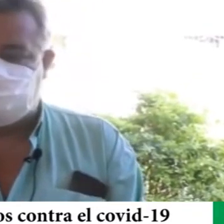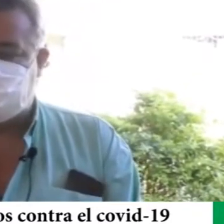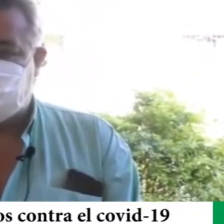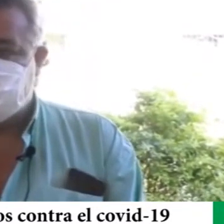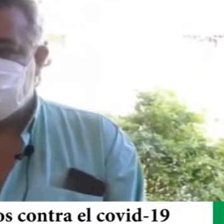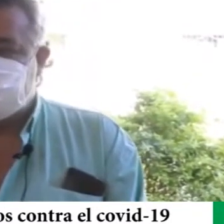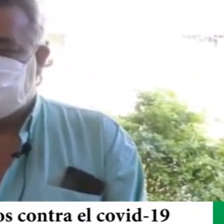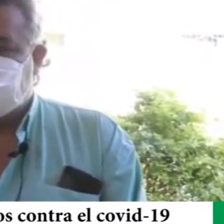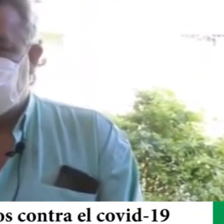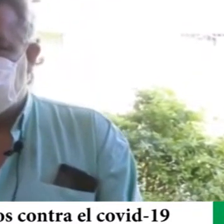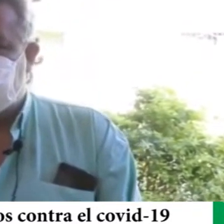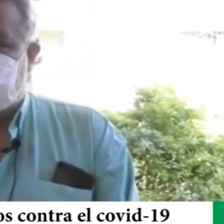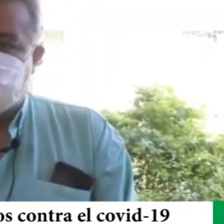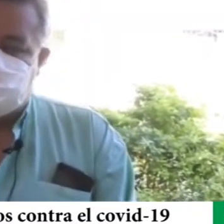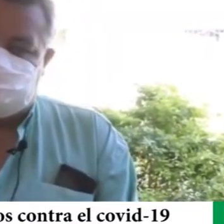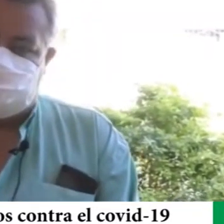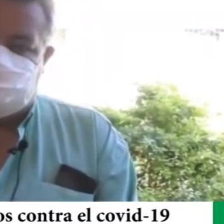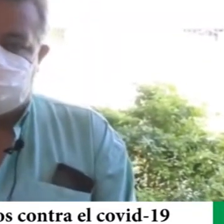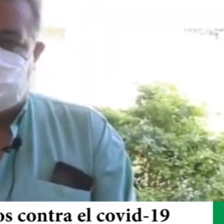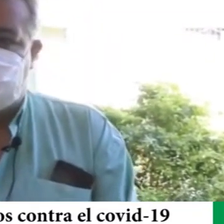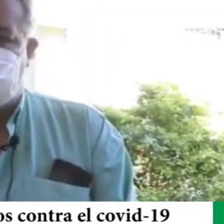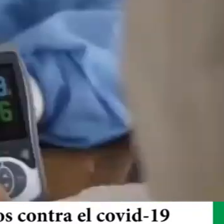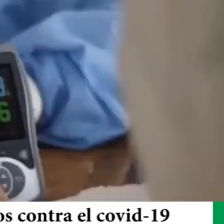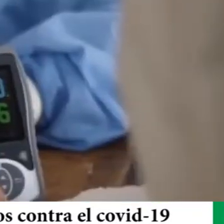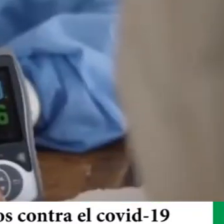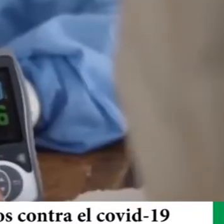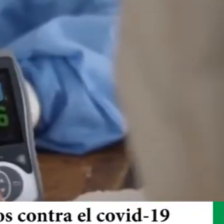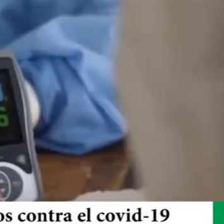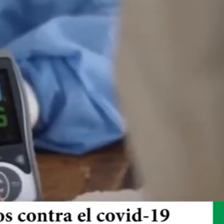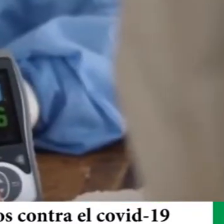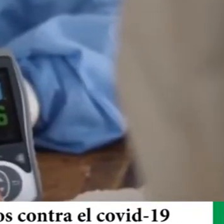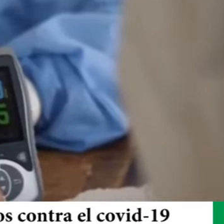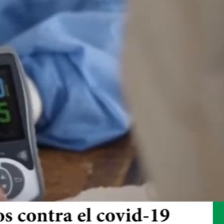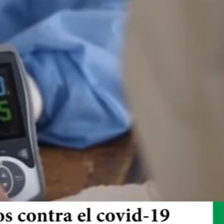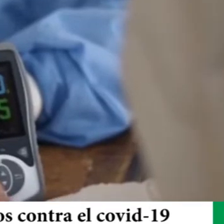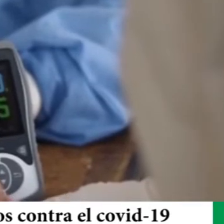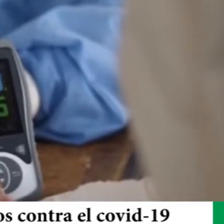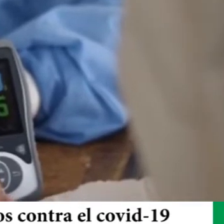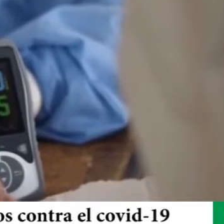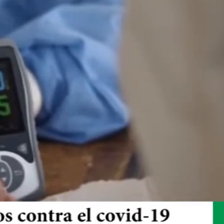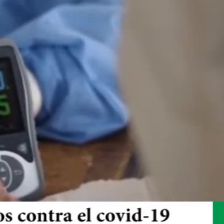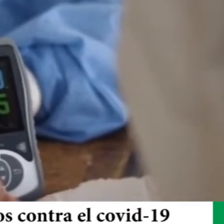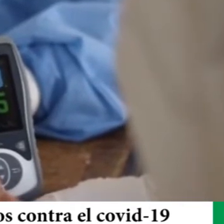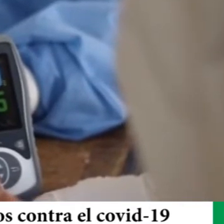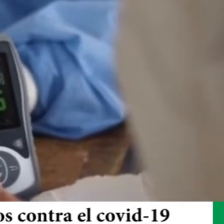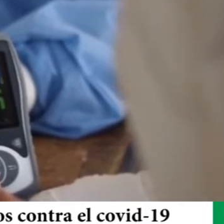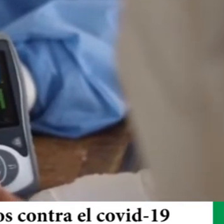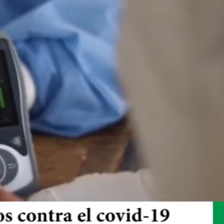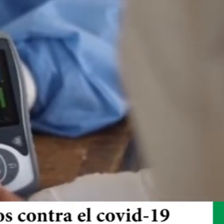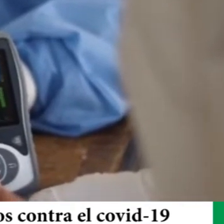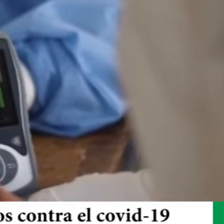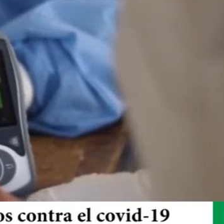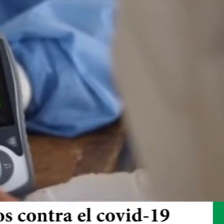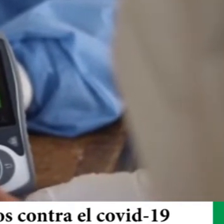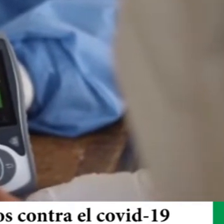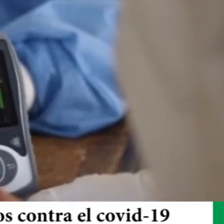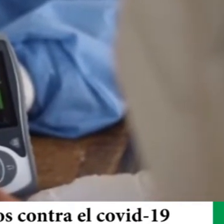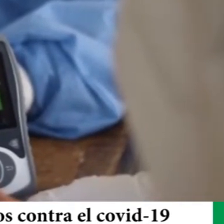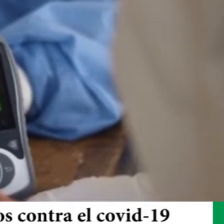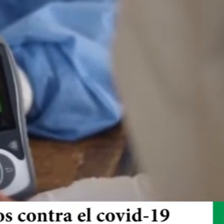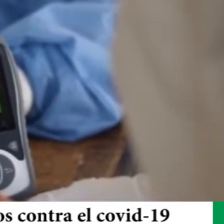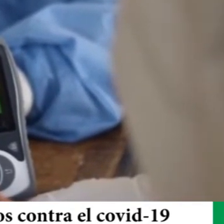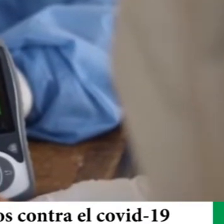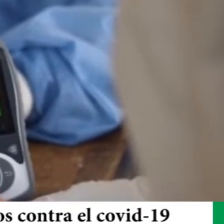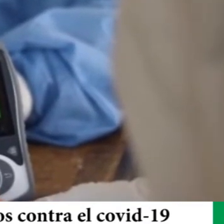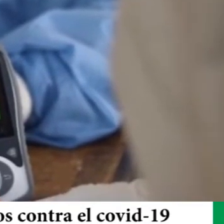positivos de COVID. Al mismo tiempo hemos traído todos los equipos de medida de bioseguridad para que el personal médico que está atendiendo